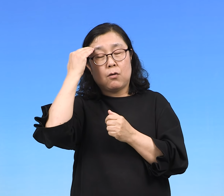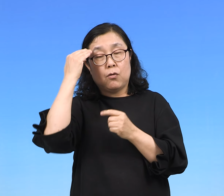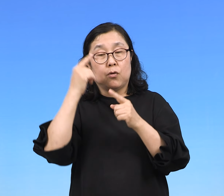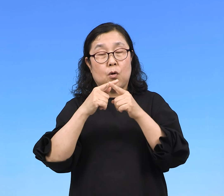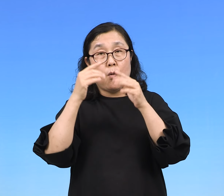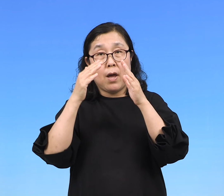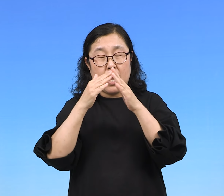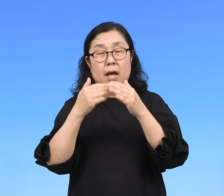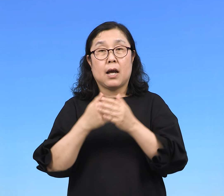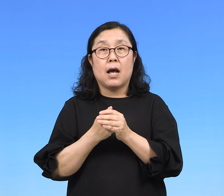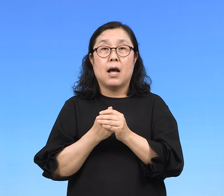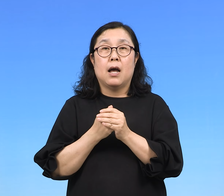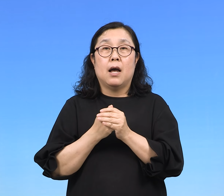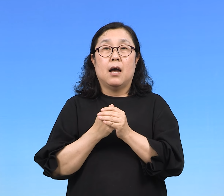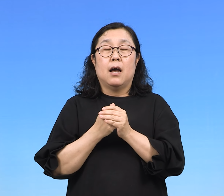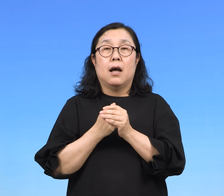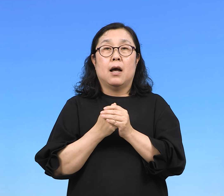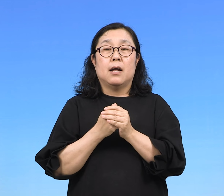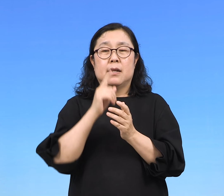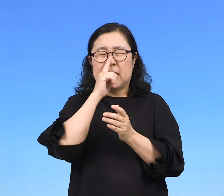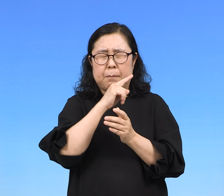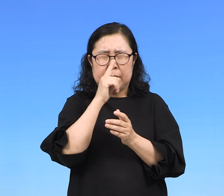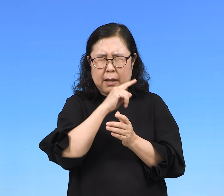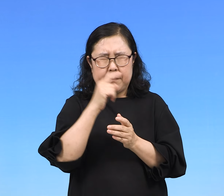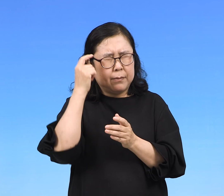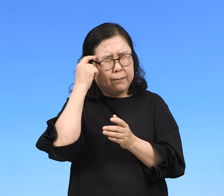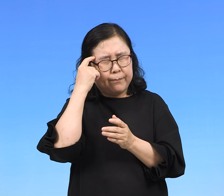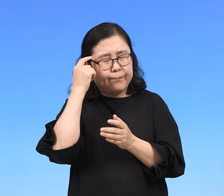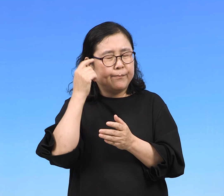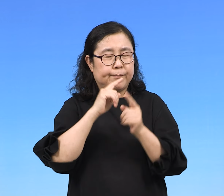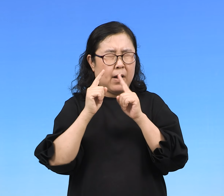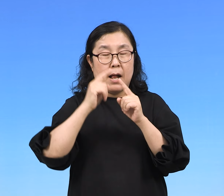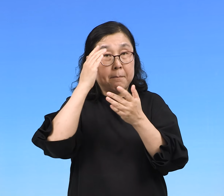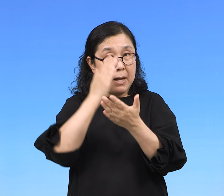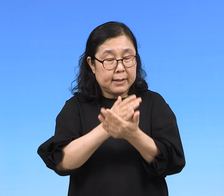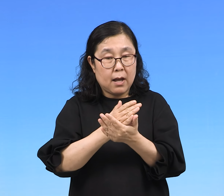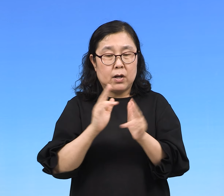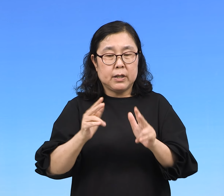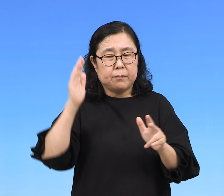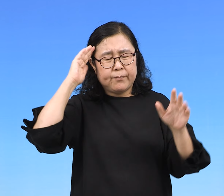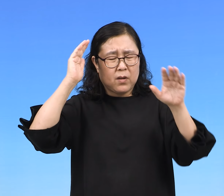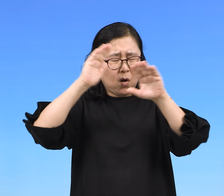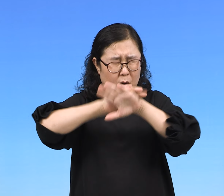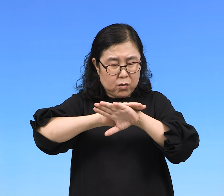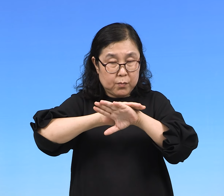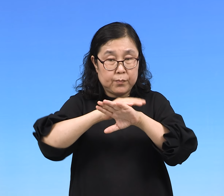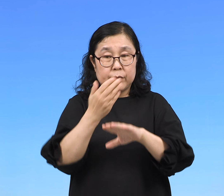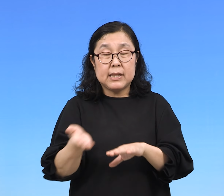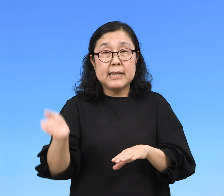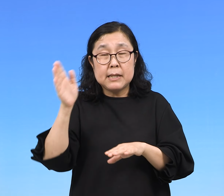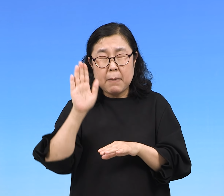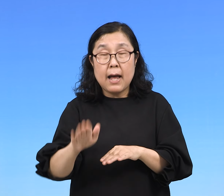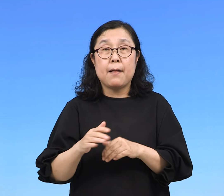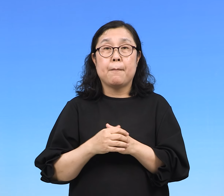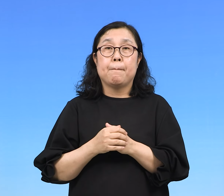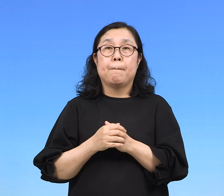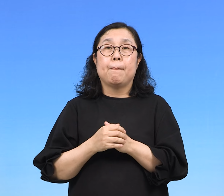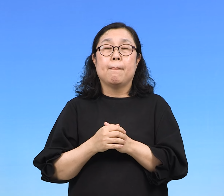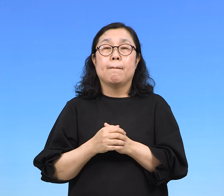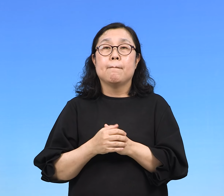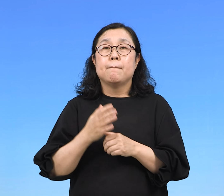교회가 침체가 됐느니 한국 교회가 어쩌니 그런 얘기 좀 그만하시고요. 아무리 어두운 시대라도 아무리 침체가